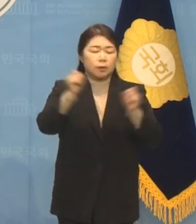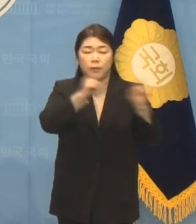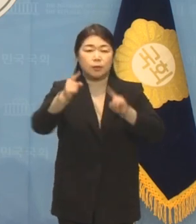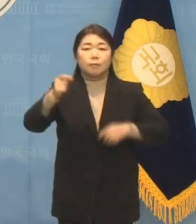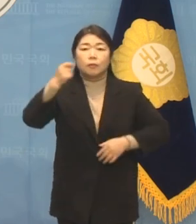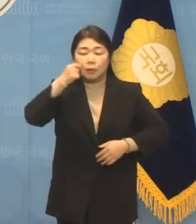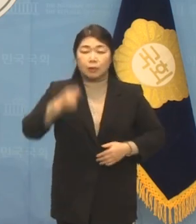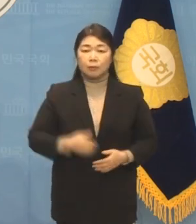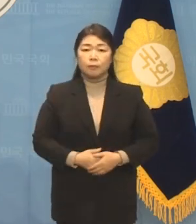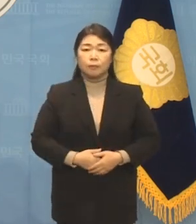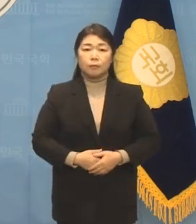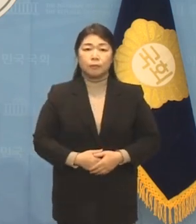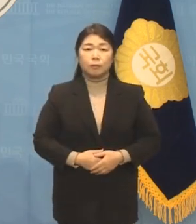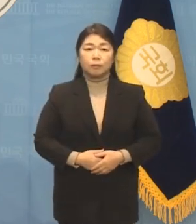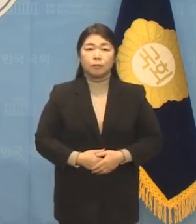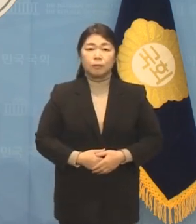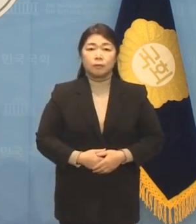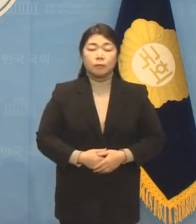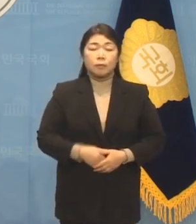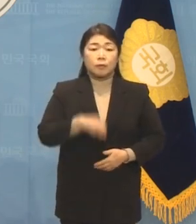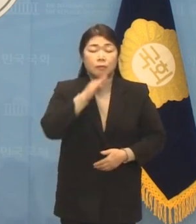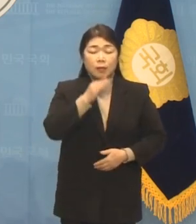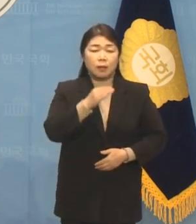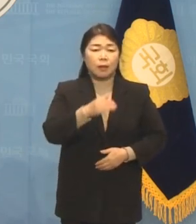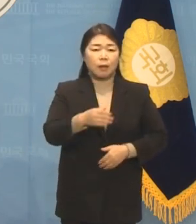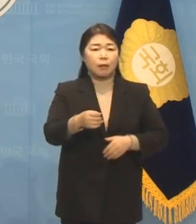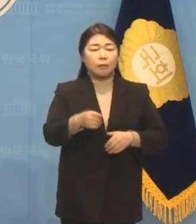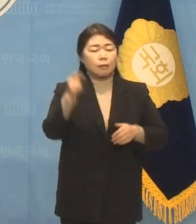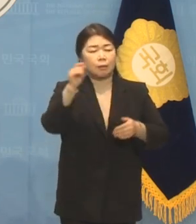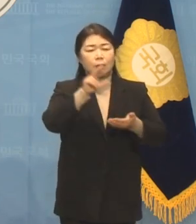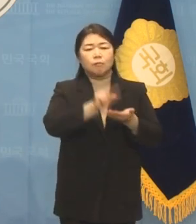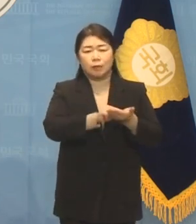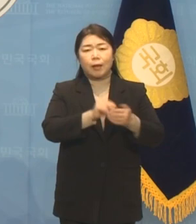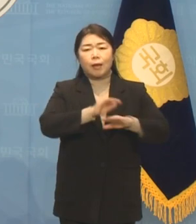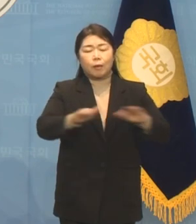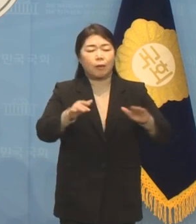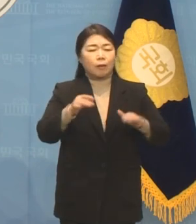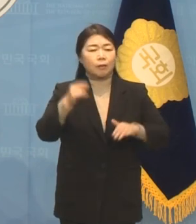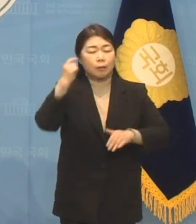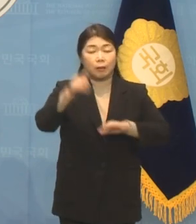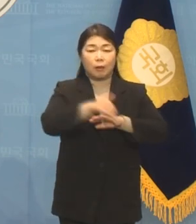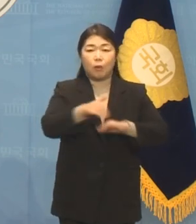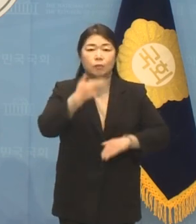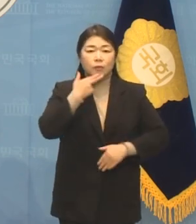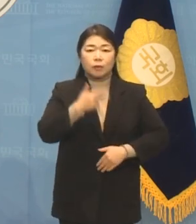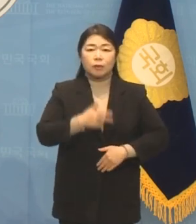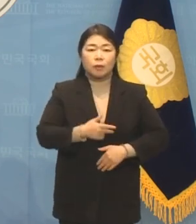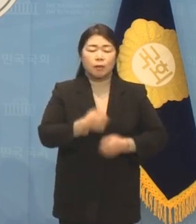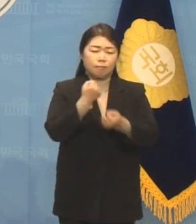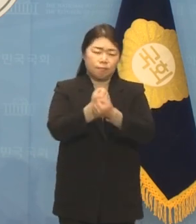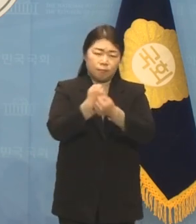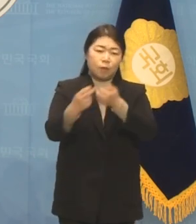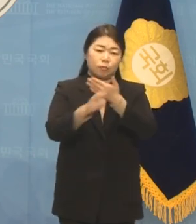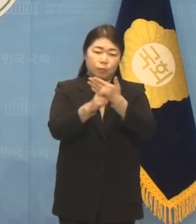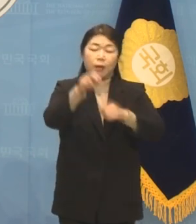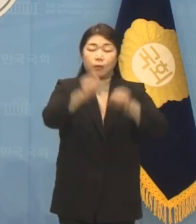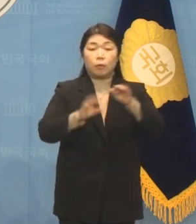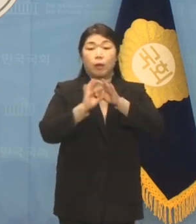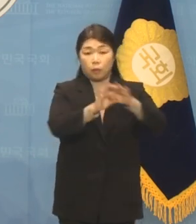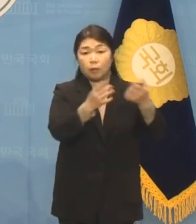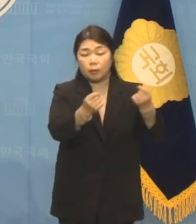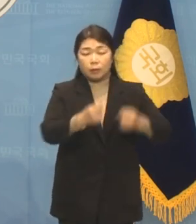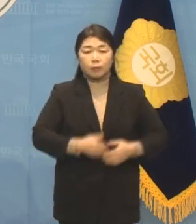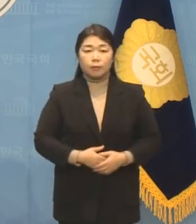반노동기업 딱지를 넘어 노답기업 딱지를 자초하고 있는 꼴입니다. 쿠팡에 대한 노동부의 즉각적인